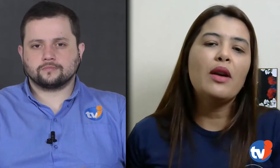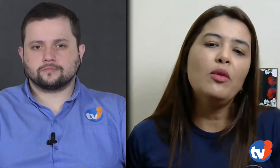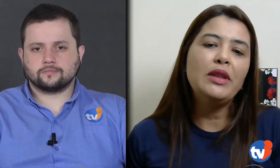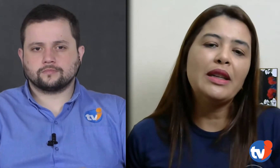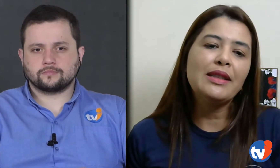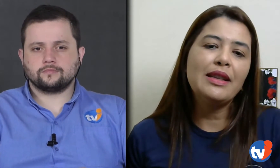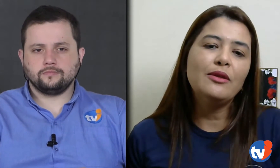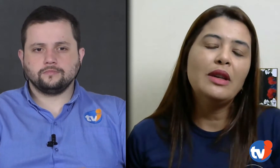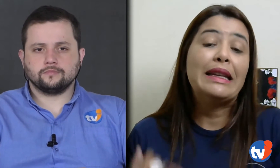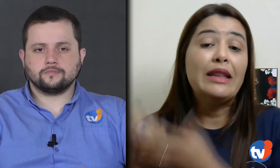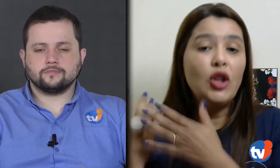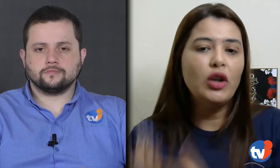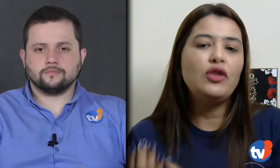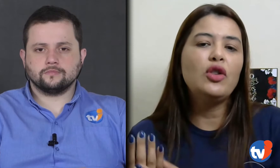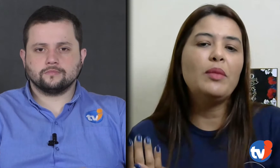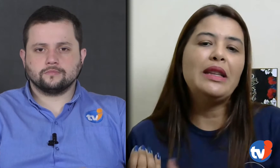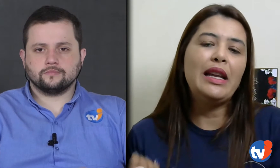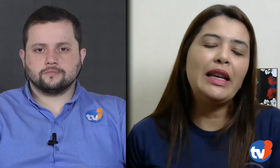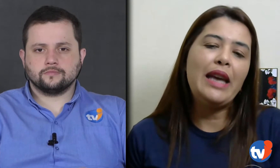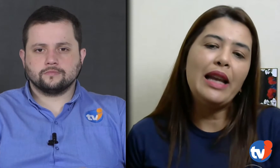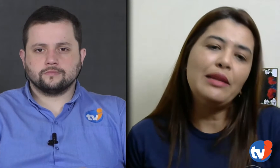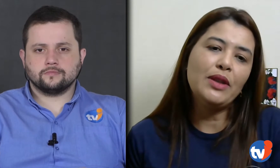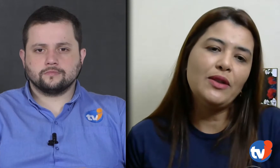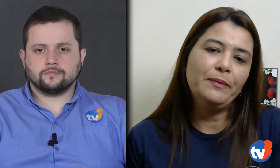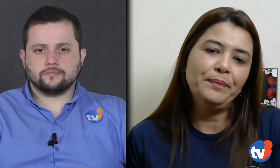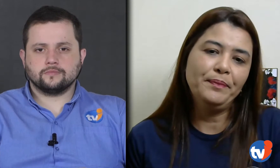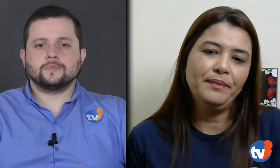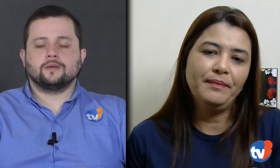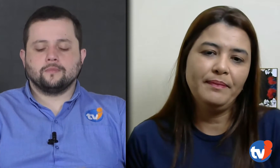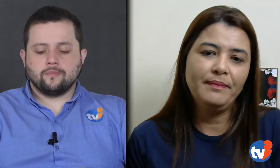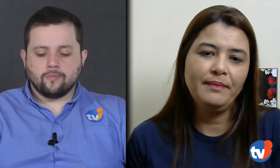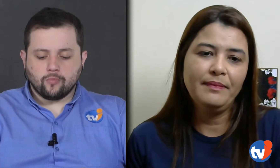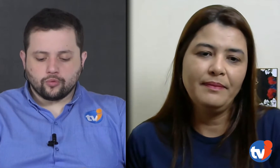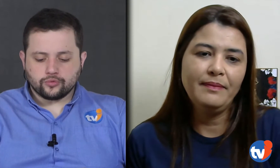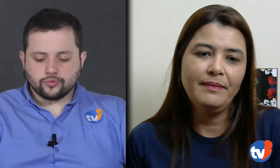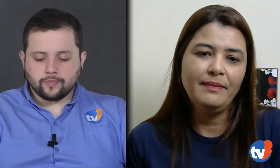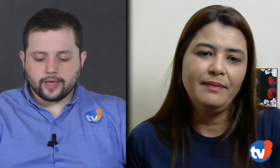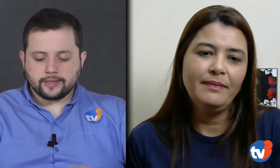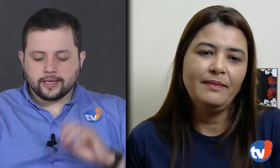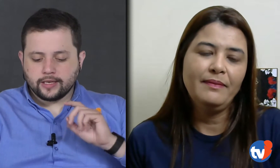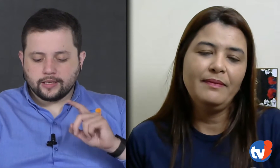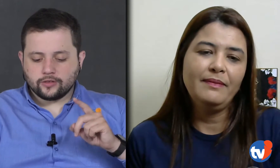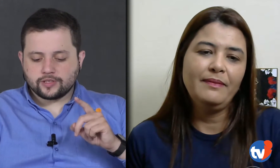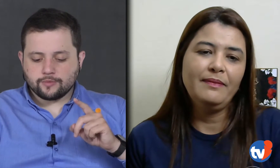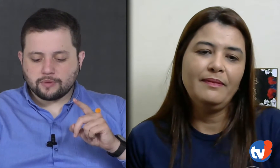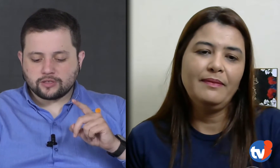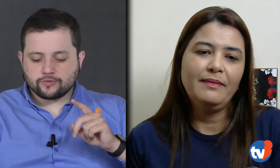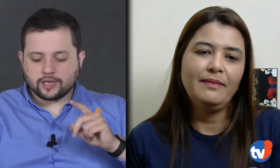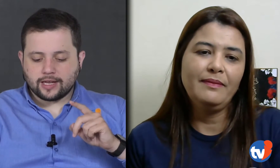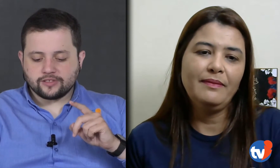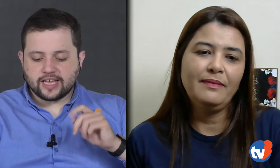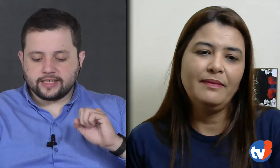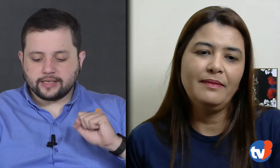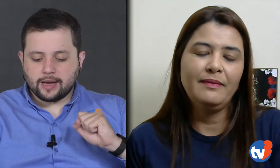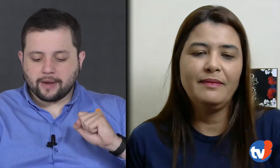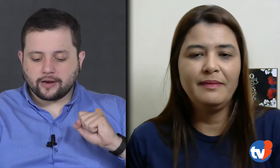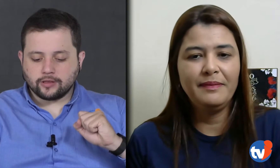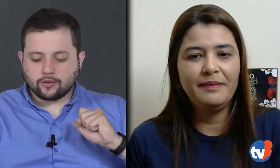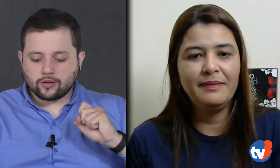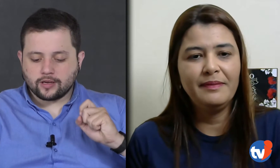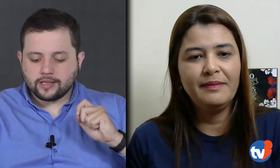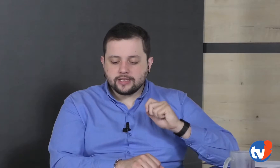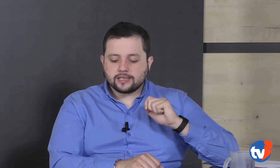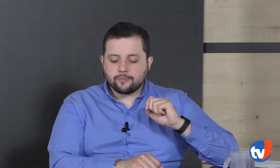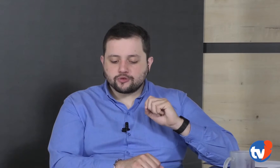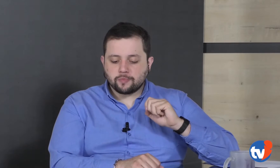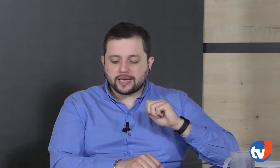não ter uma comunicação no idioma dele, que é a Libras. Muito bem. E nós temos mais alguns recados da Aline Camargo.